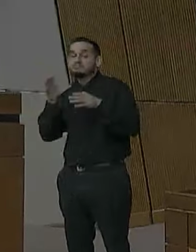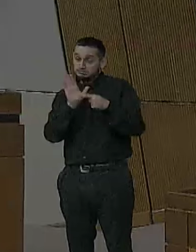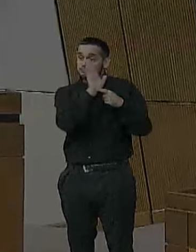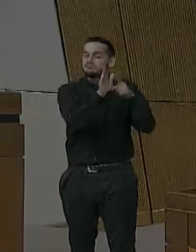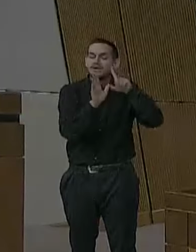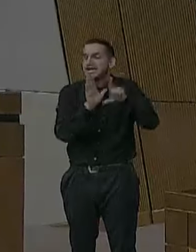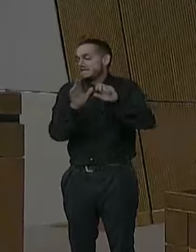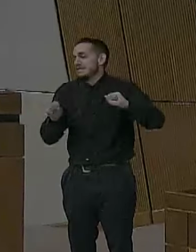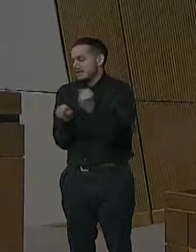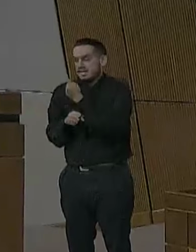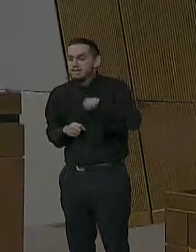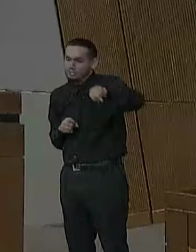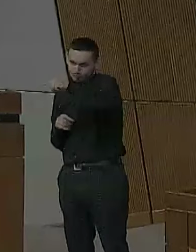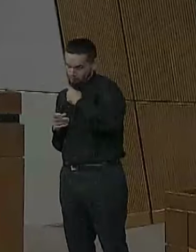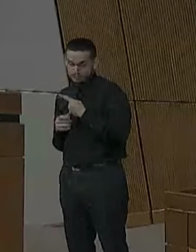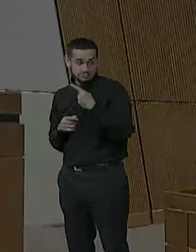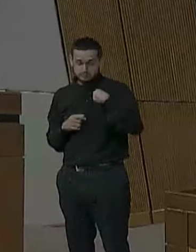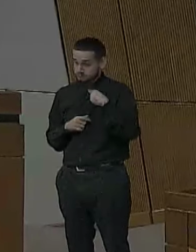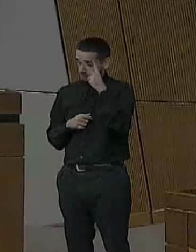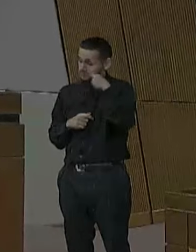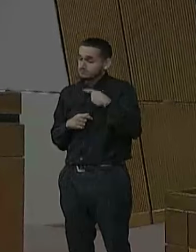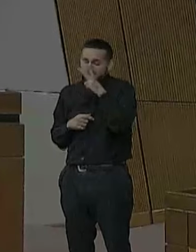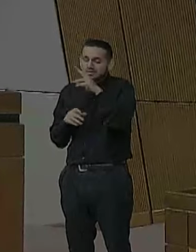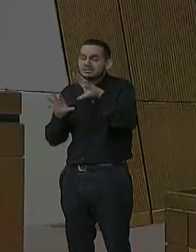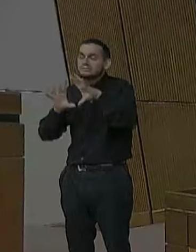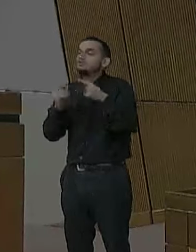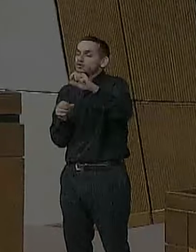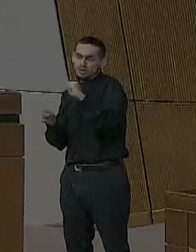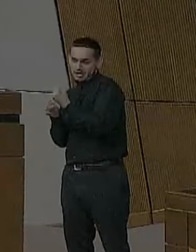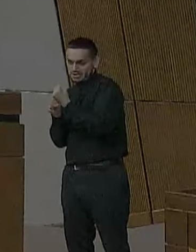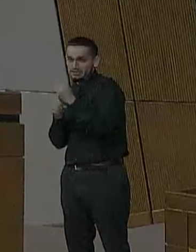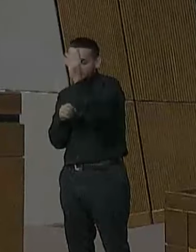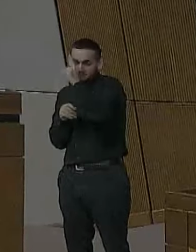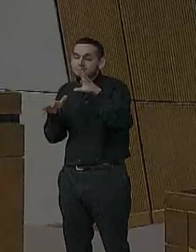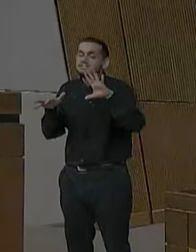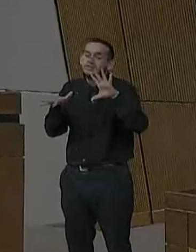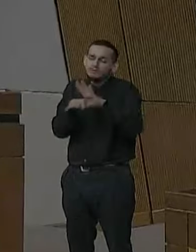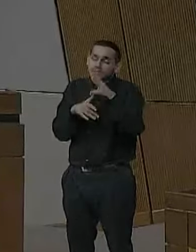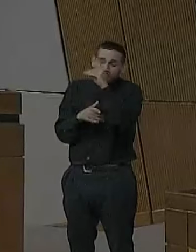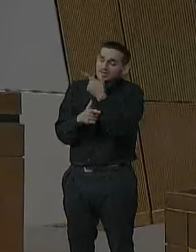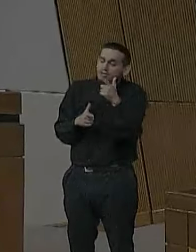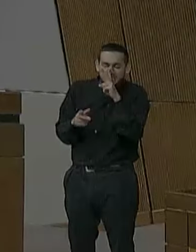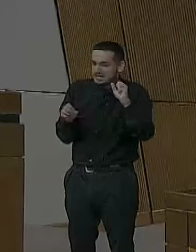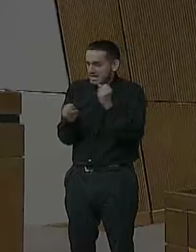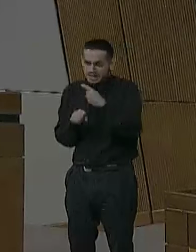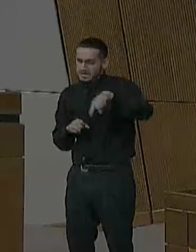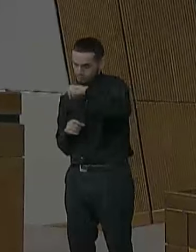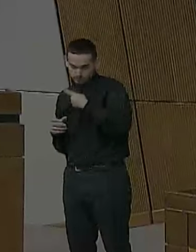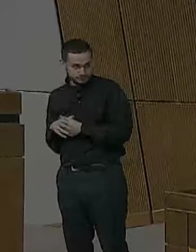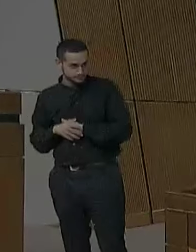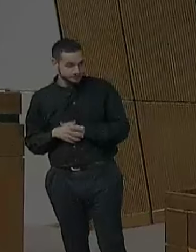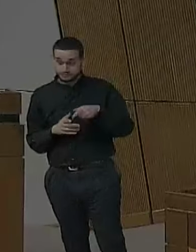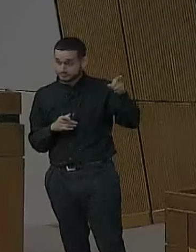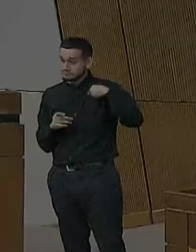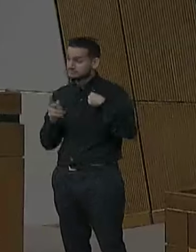con toda nuestra experiencia previa, ¿cierto? Decíamos también, intercambiando ideas con